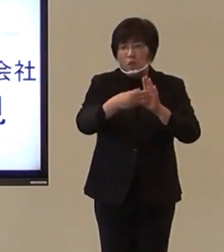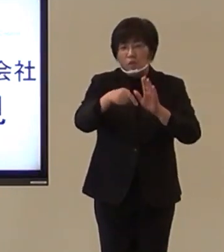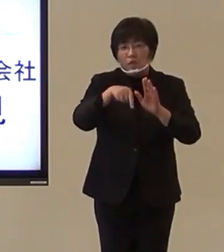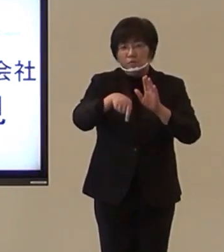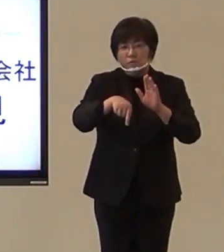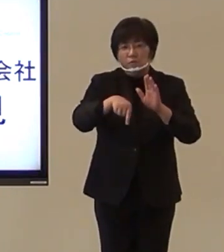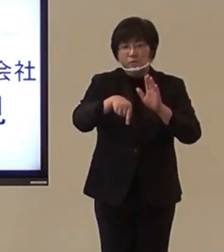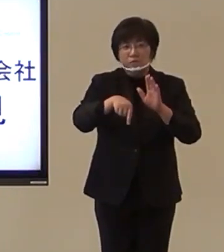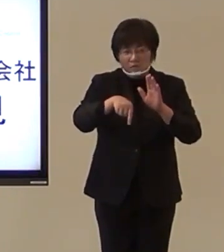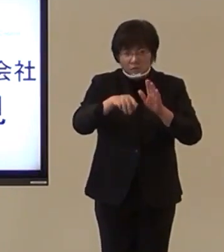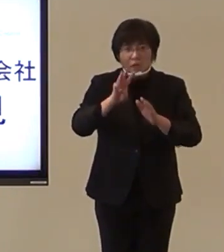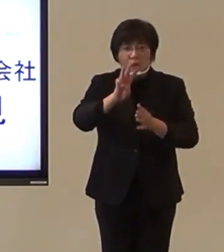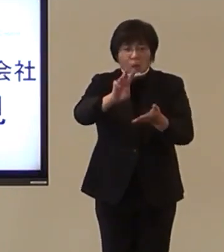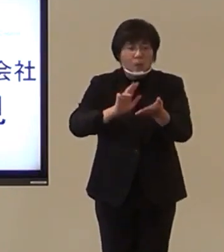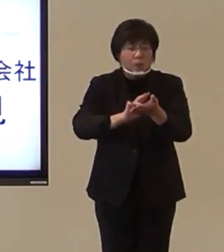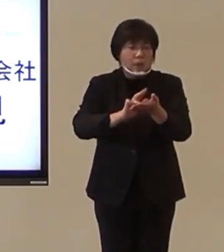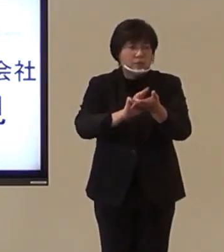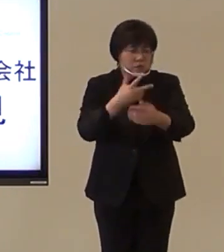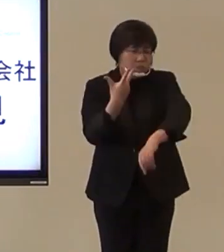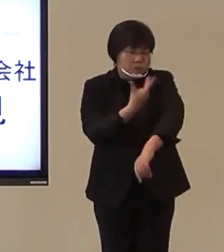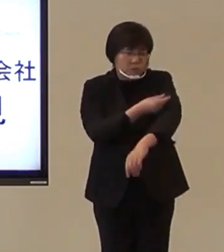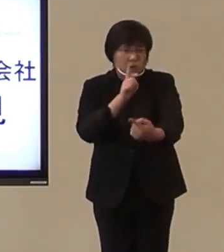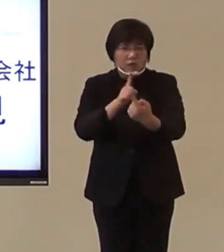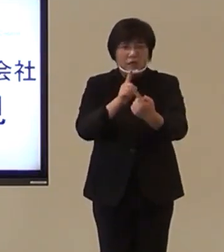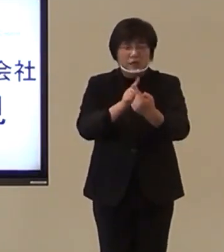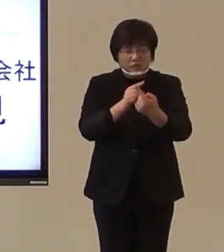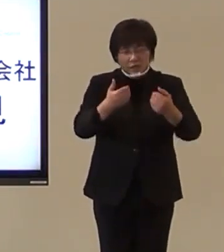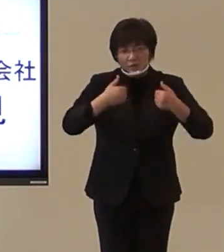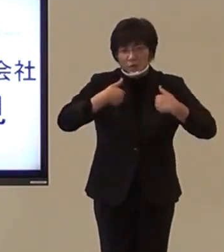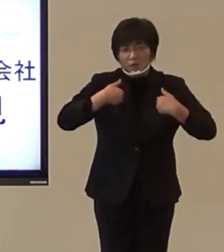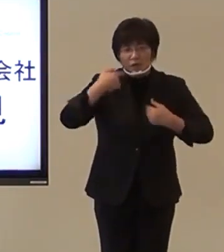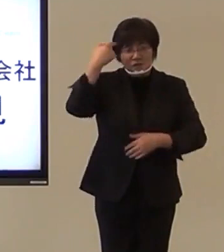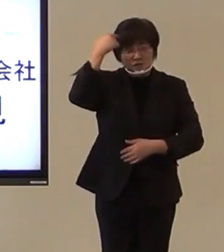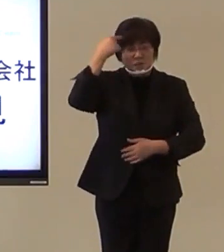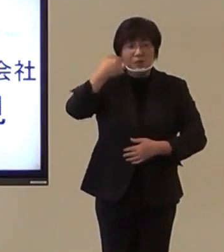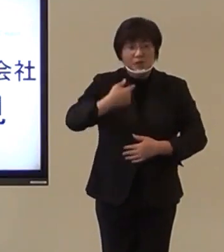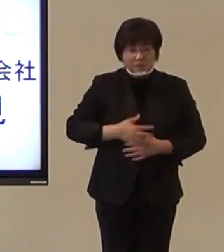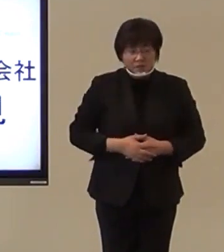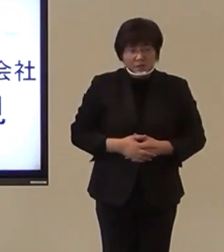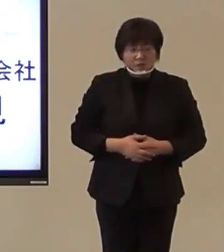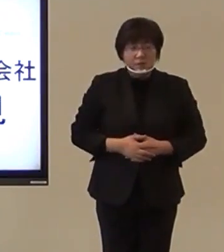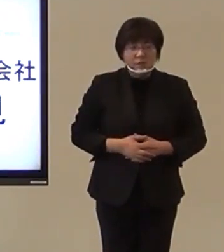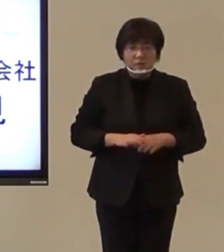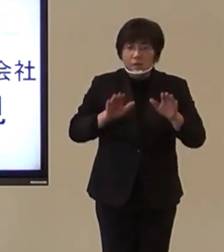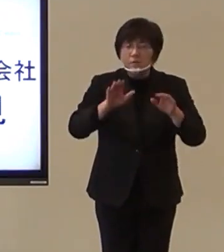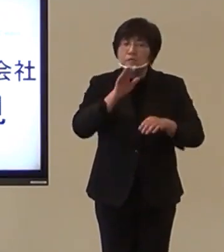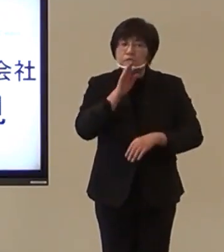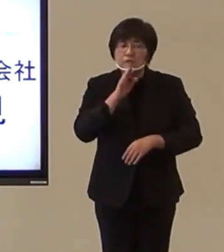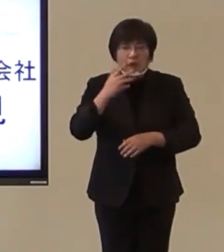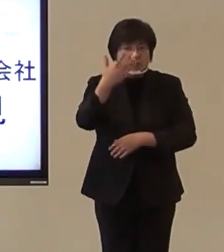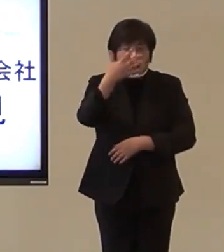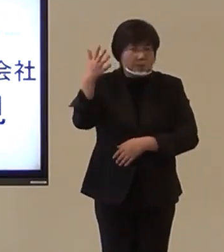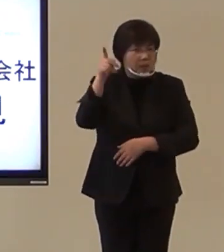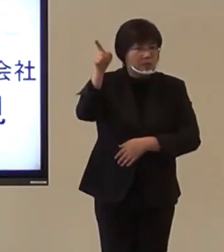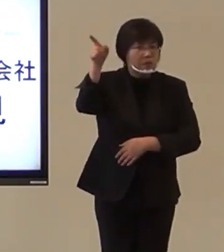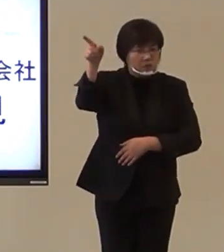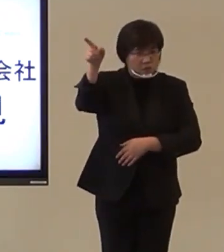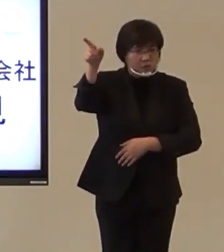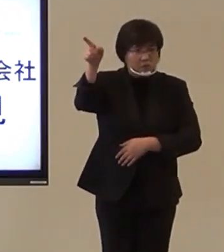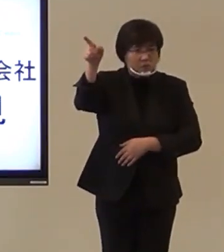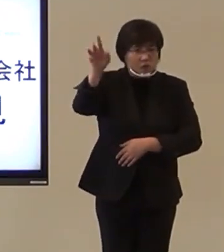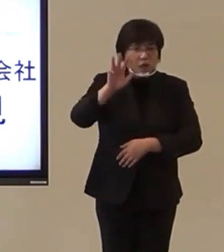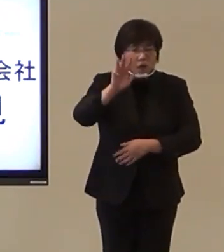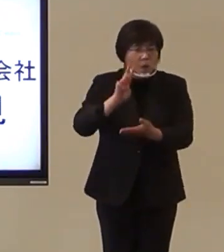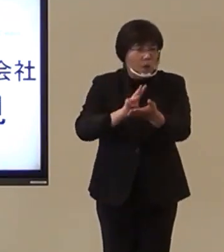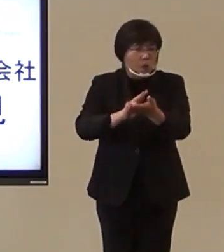やはりワクチン対策では必要だと私は思っております。そういう中でですね、実際にはアメリカにおいてワクチンハンターなんて言